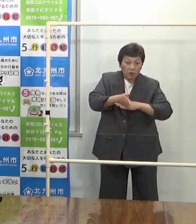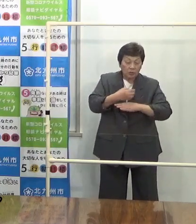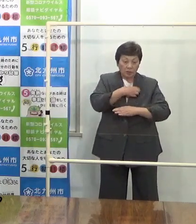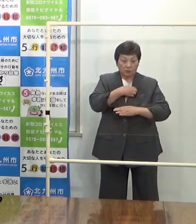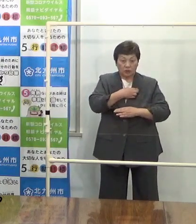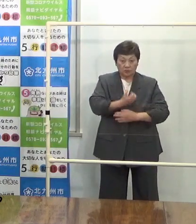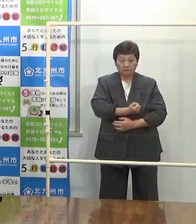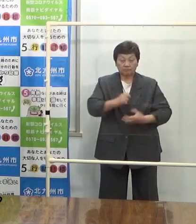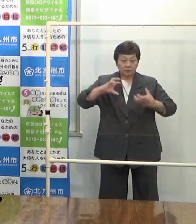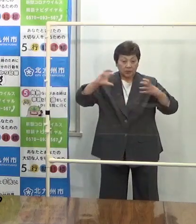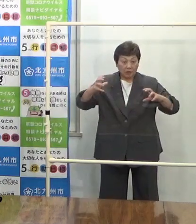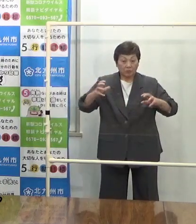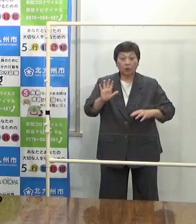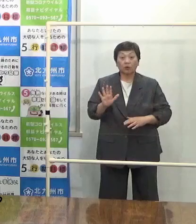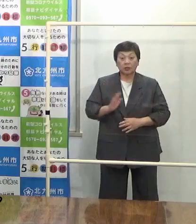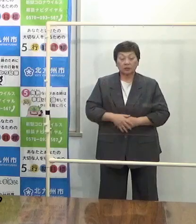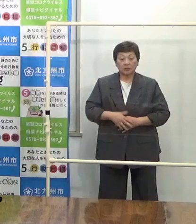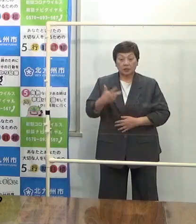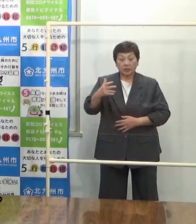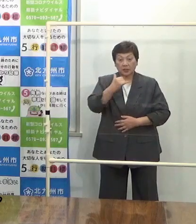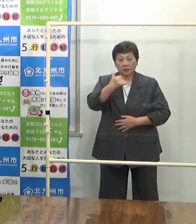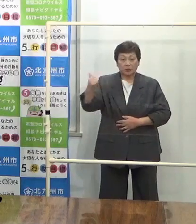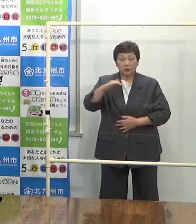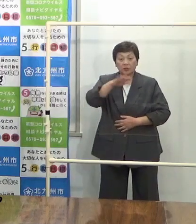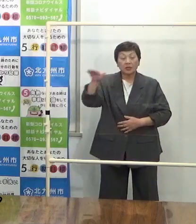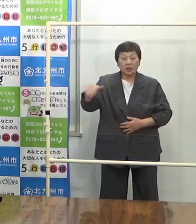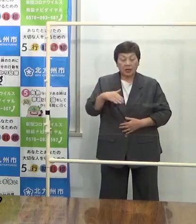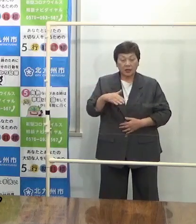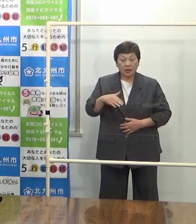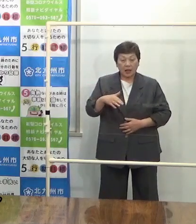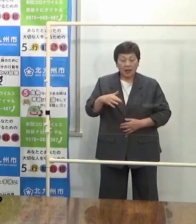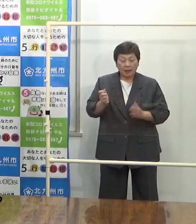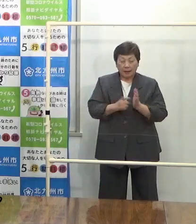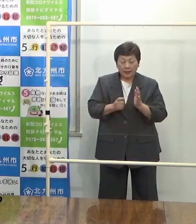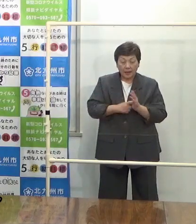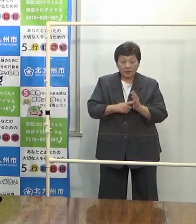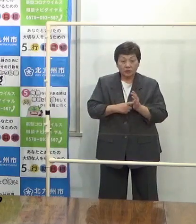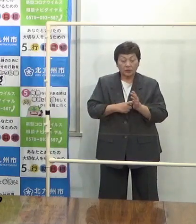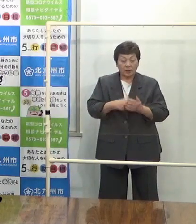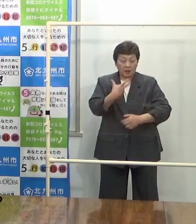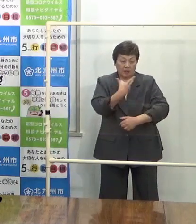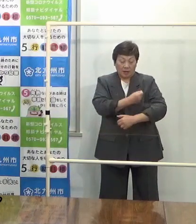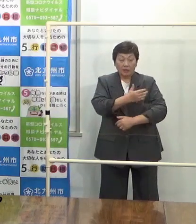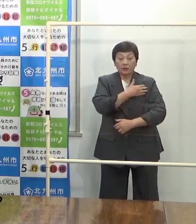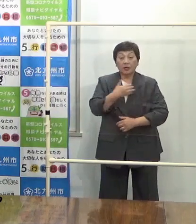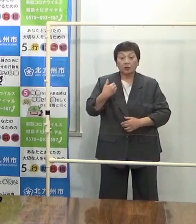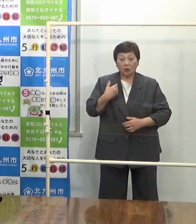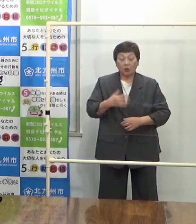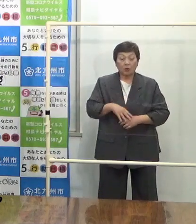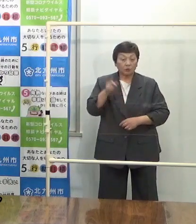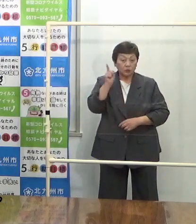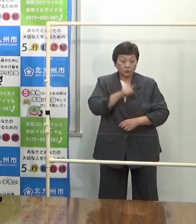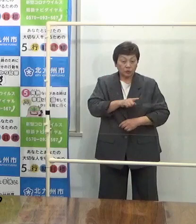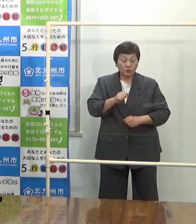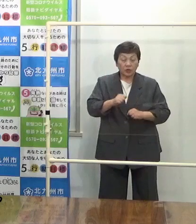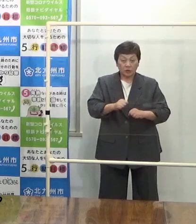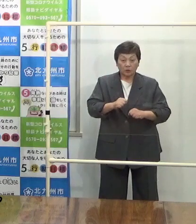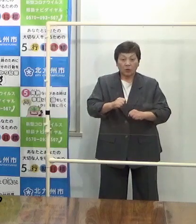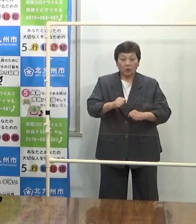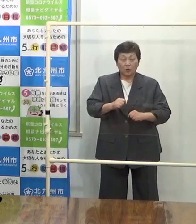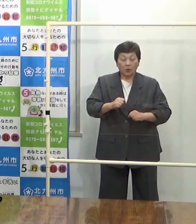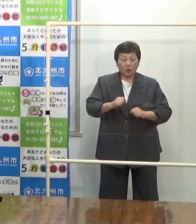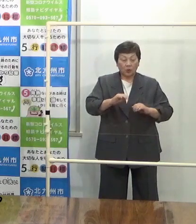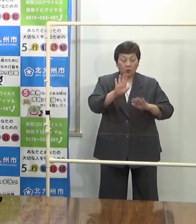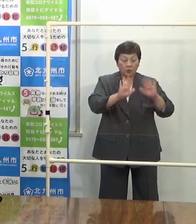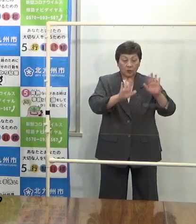ております。市民の皆様が安心して一日でも早く接種していただけるように、ワクチン接種の体